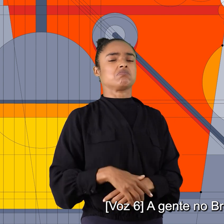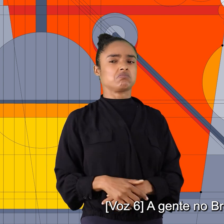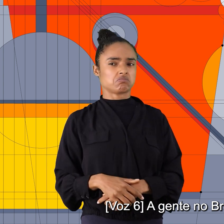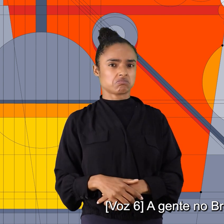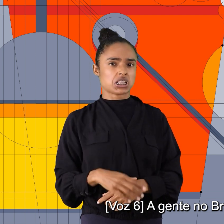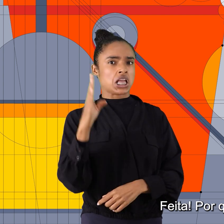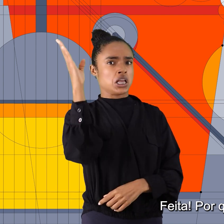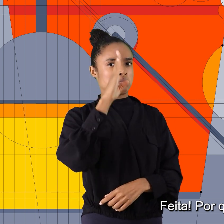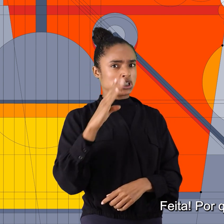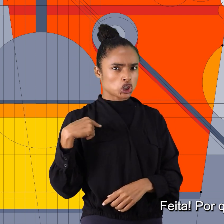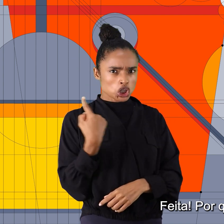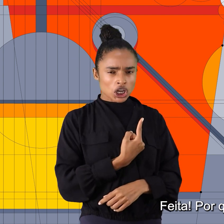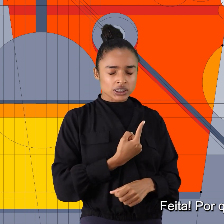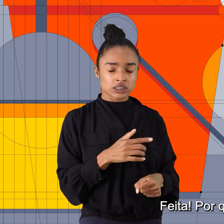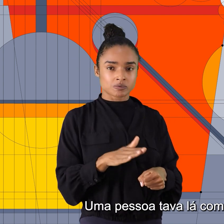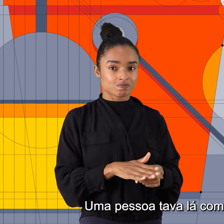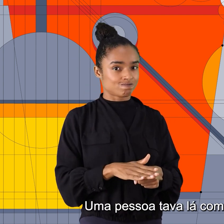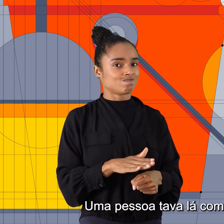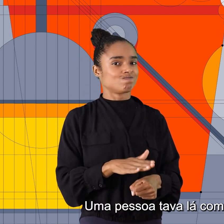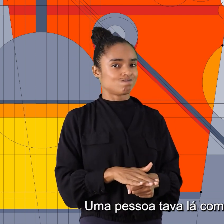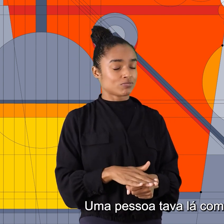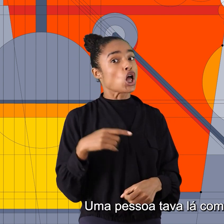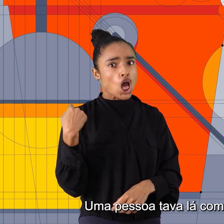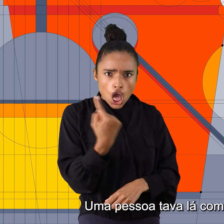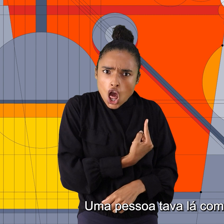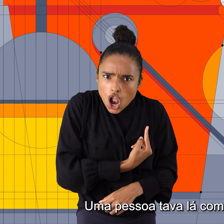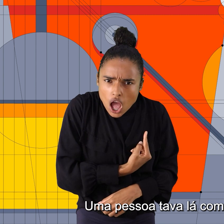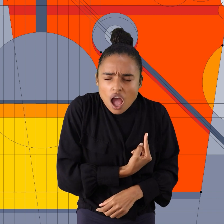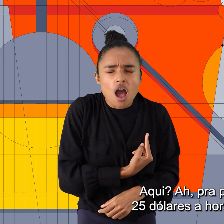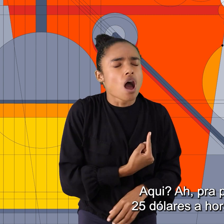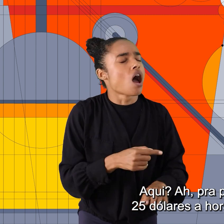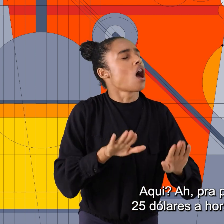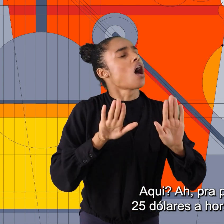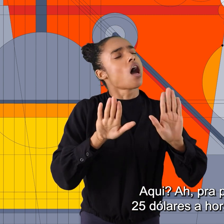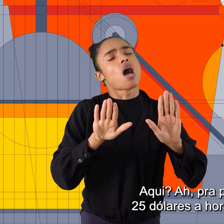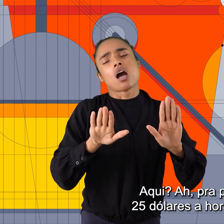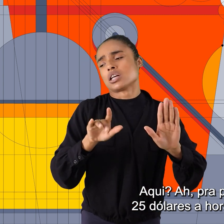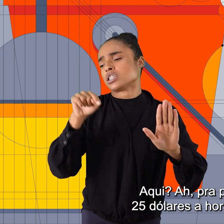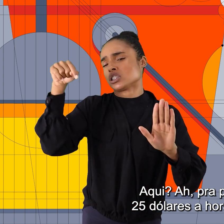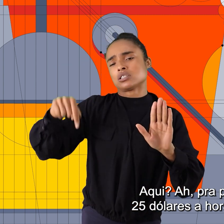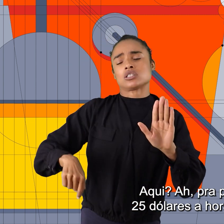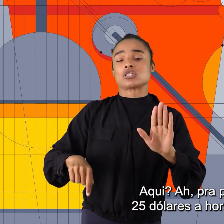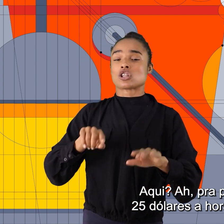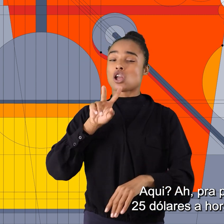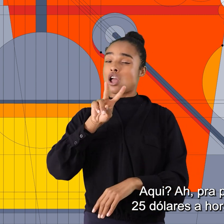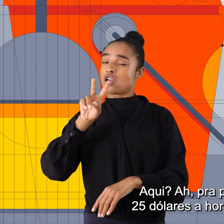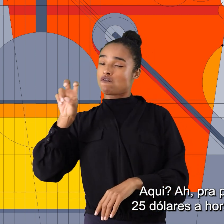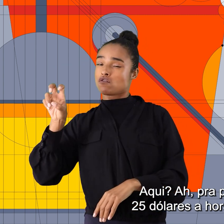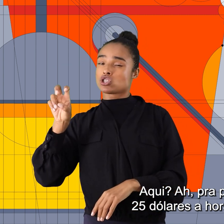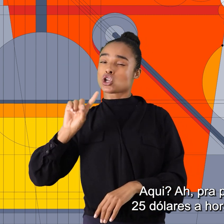tava feita, porque uma pessoa tava lá com a gente, faz tudo. Aqui, pra